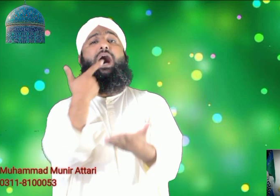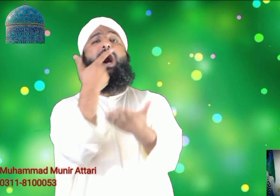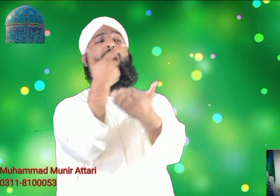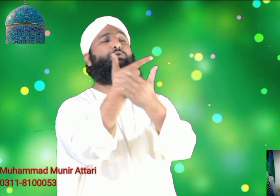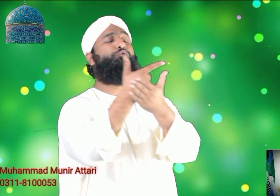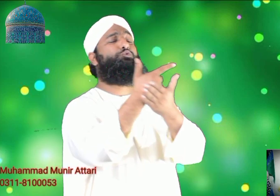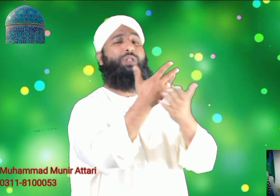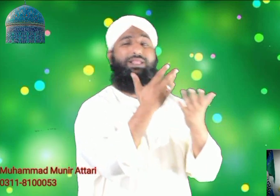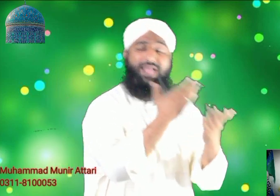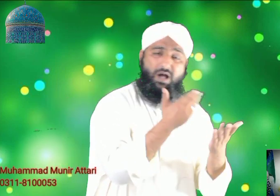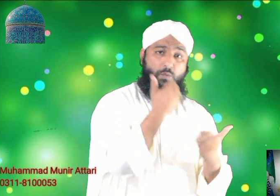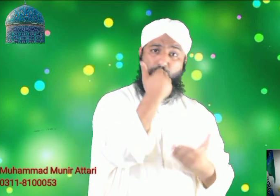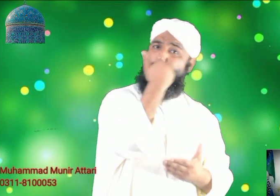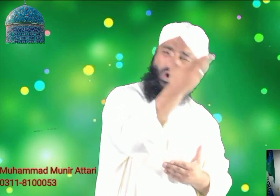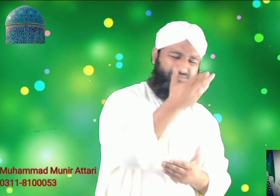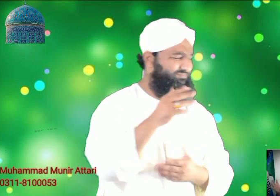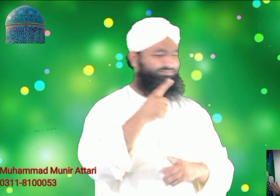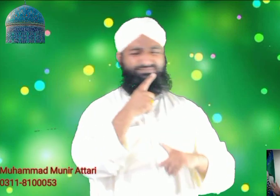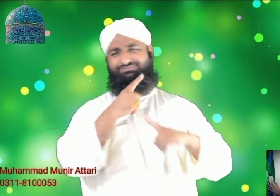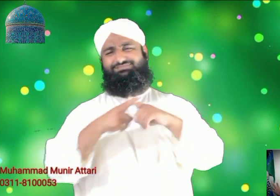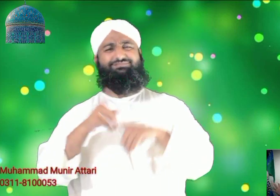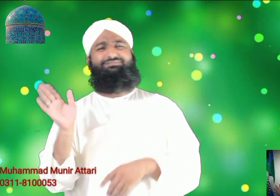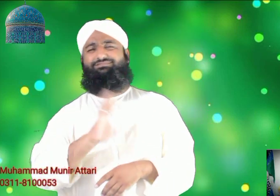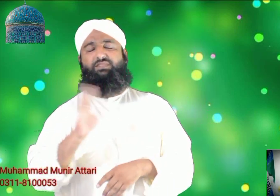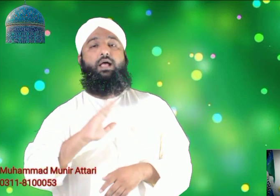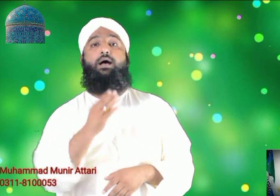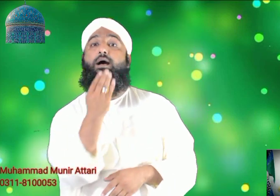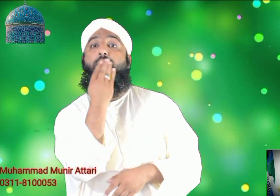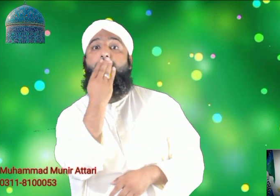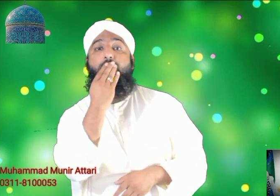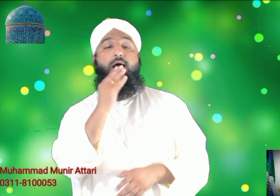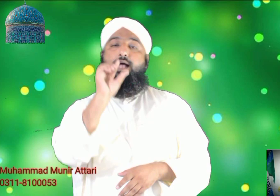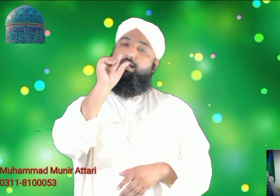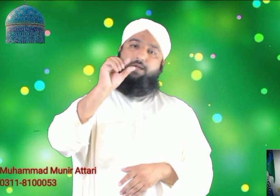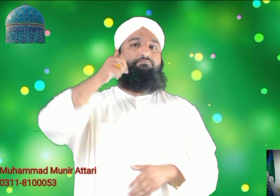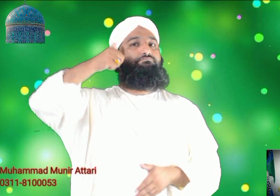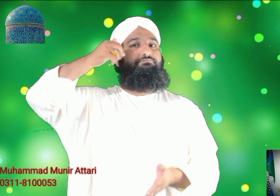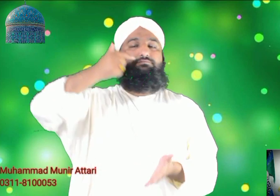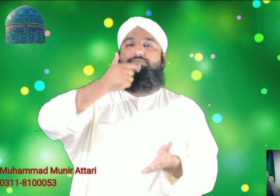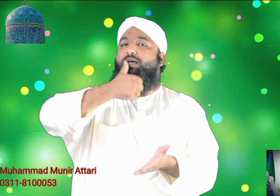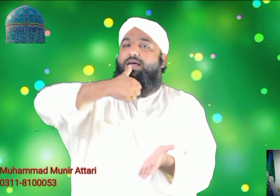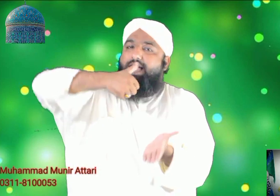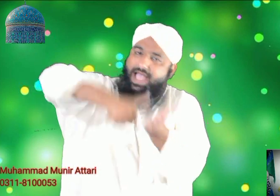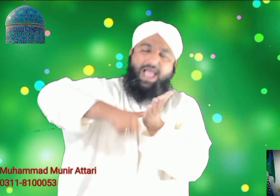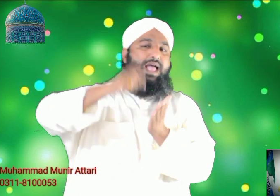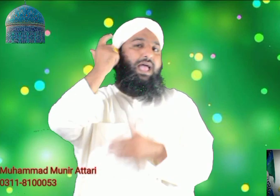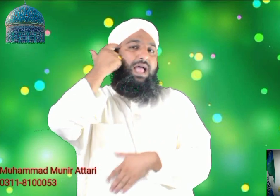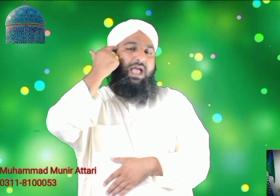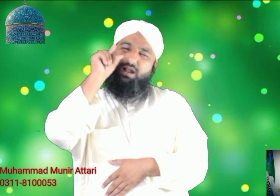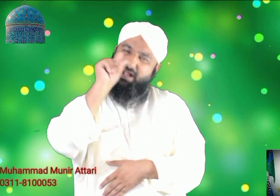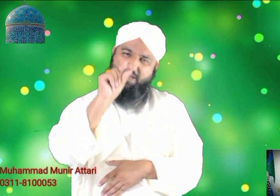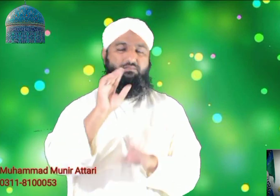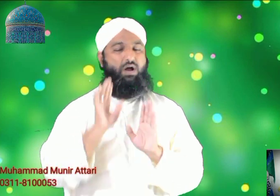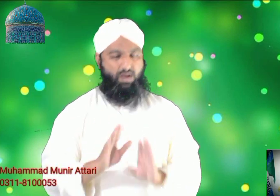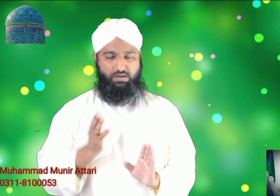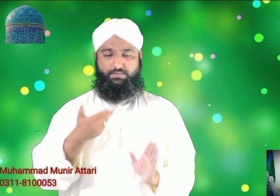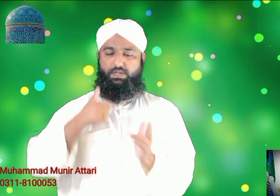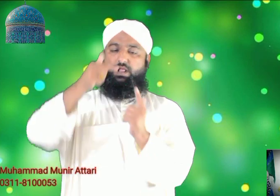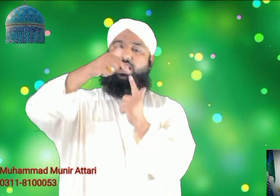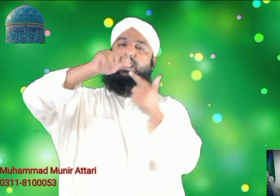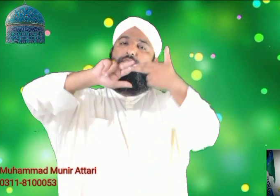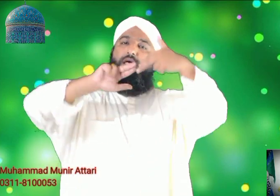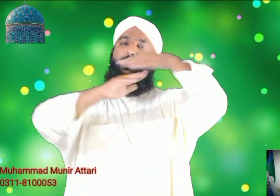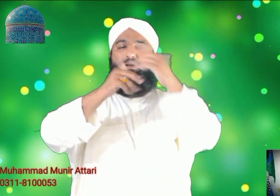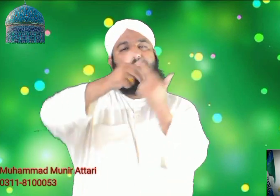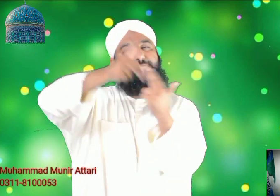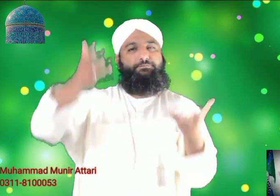ہونی چاہیے. تو شاید علم کی کمی کی وجہ سے کنفیوژن آ جاتی ہے. تو آج میں نے قرآن و حدیث کی روشنی میں اولیاء کرام کا مقام،